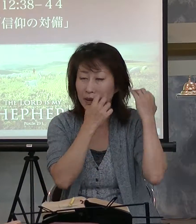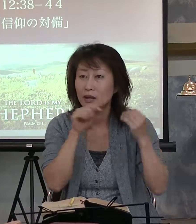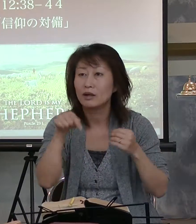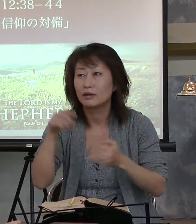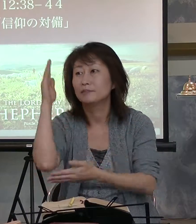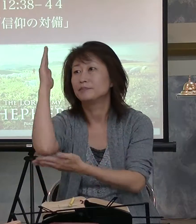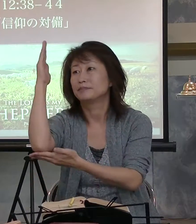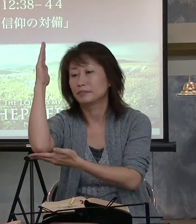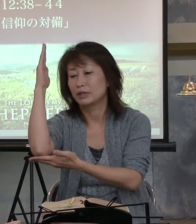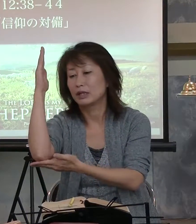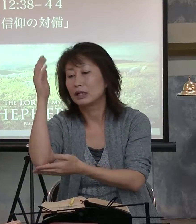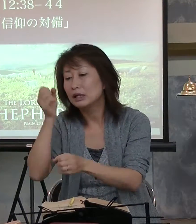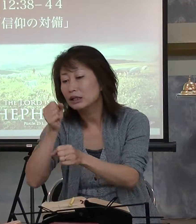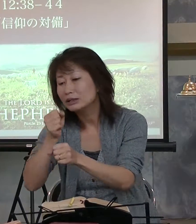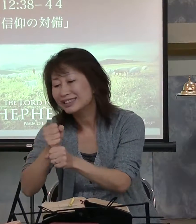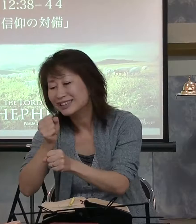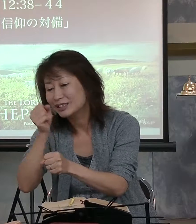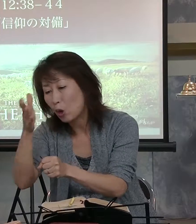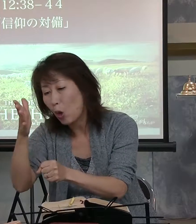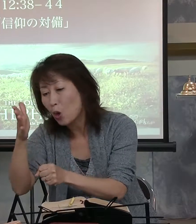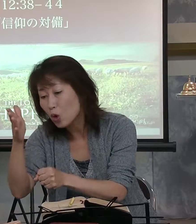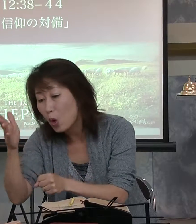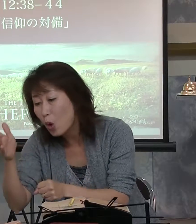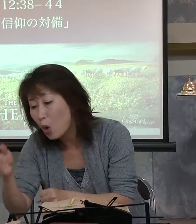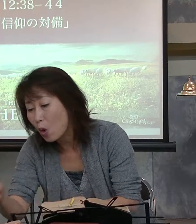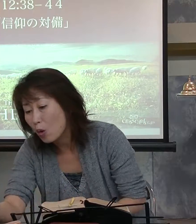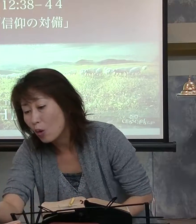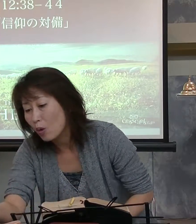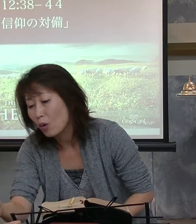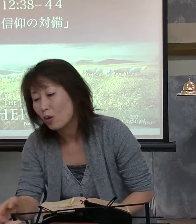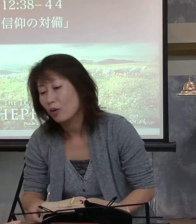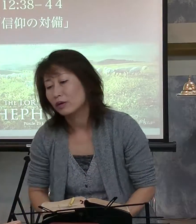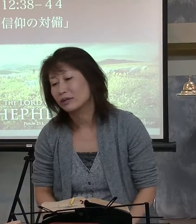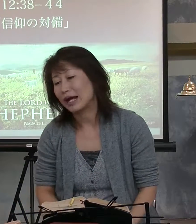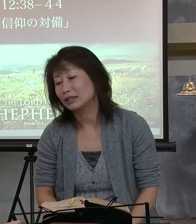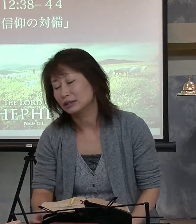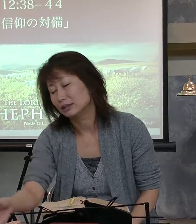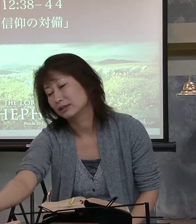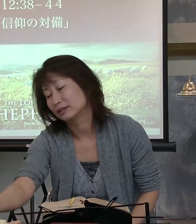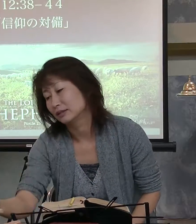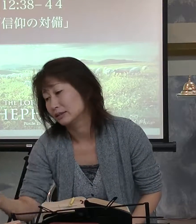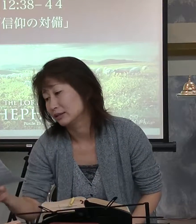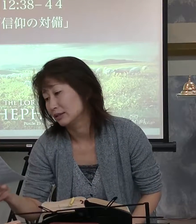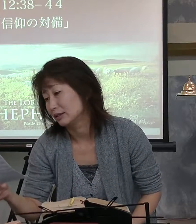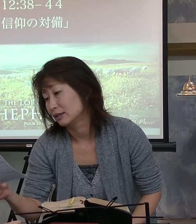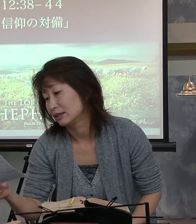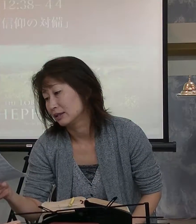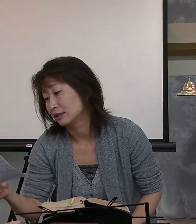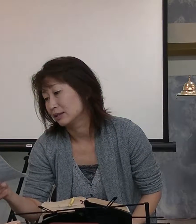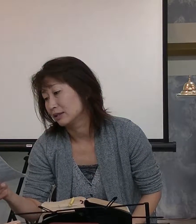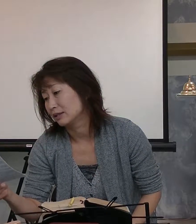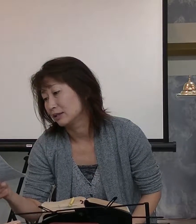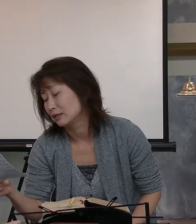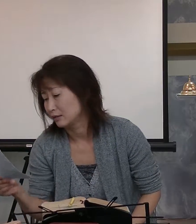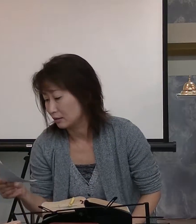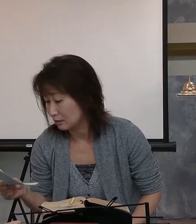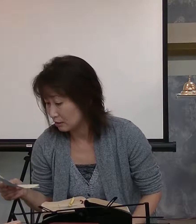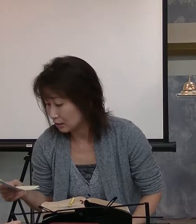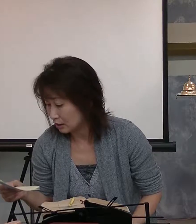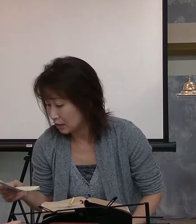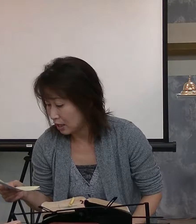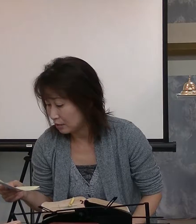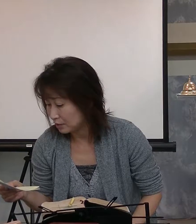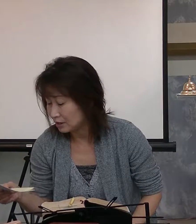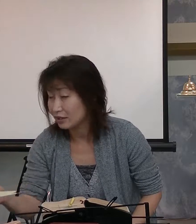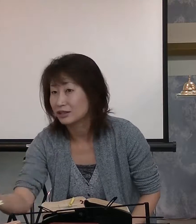仰の対比と題目でメッセージをしていきたいと思います。